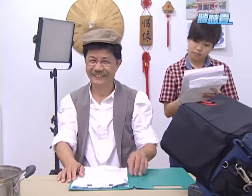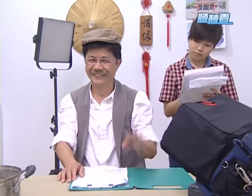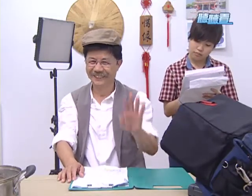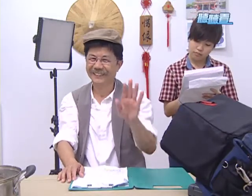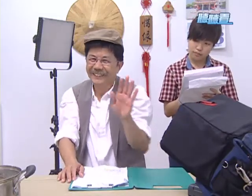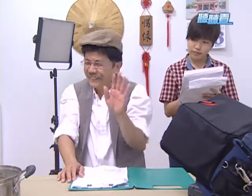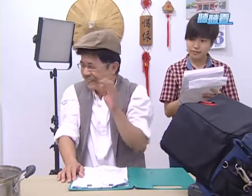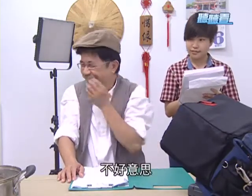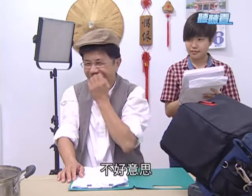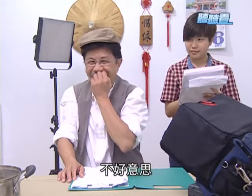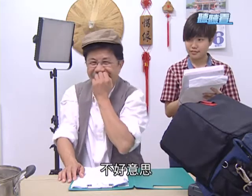不好意思啊，